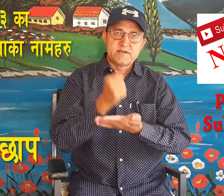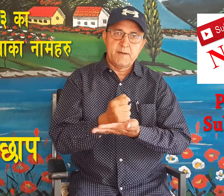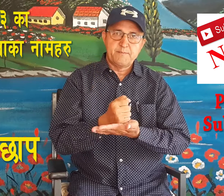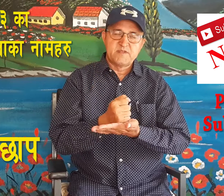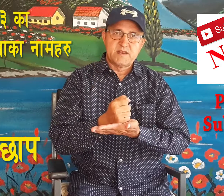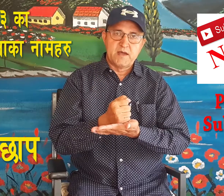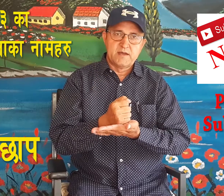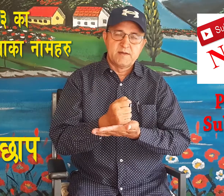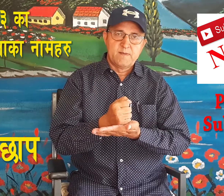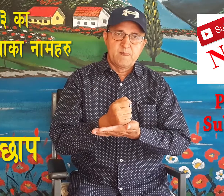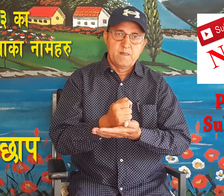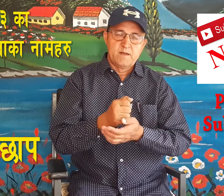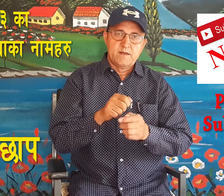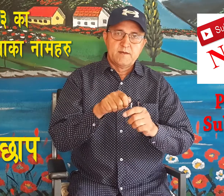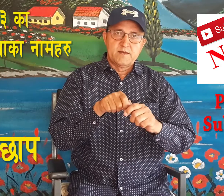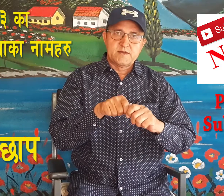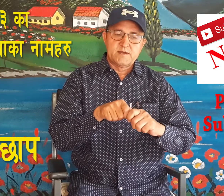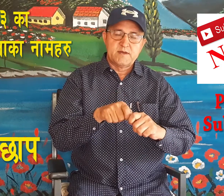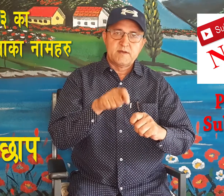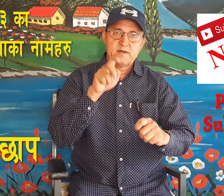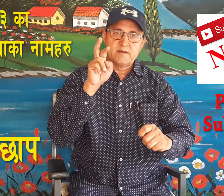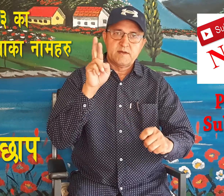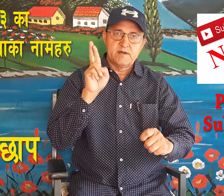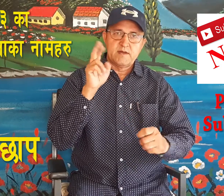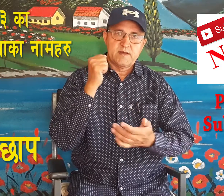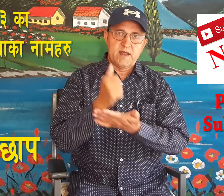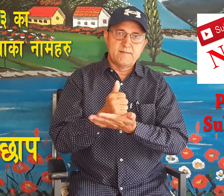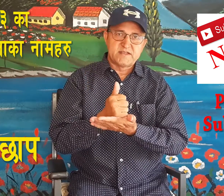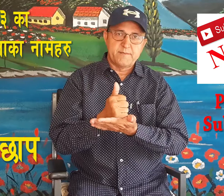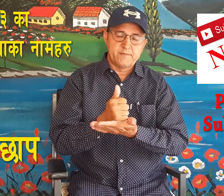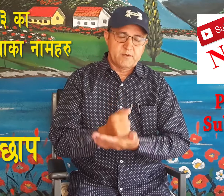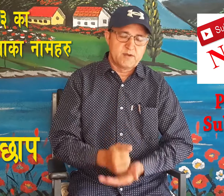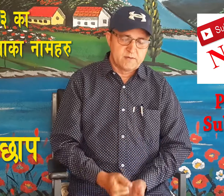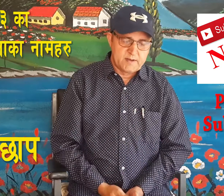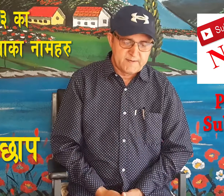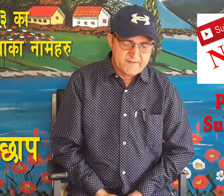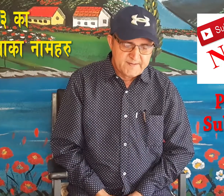रामेछाप जिल्ला यसरी रामेछाप गर्नु।